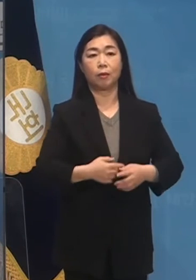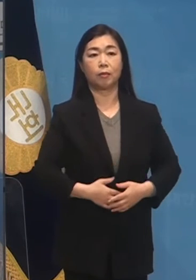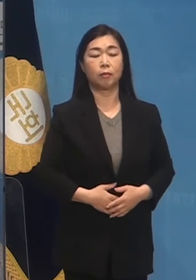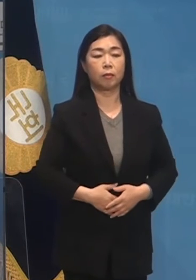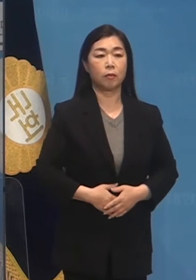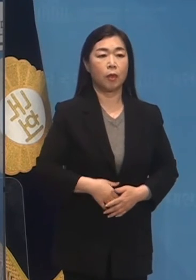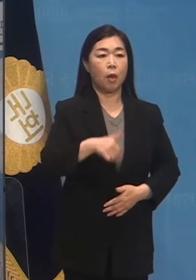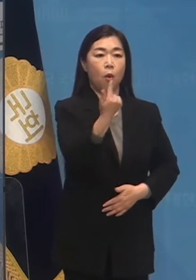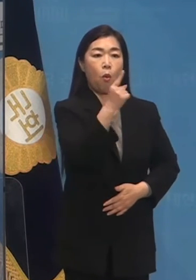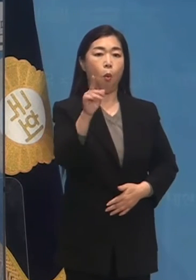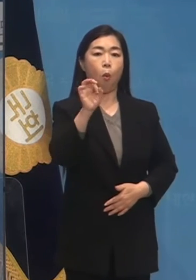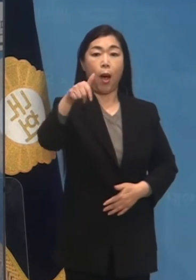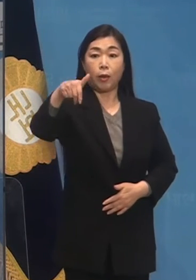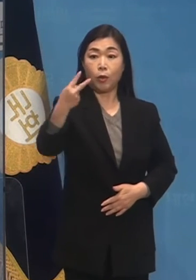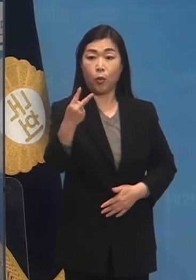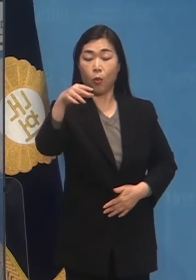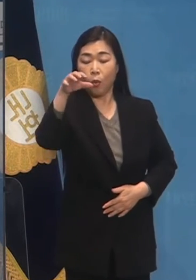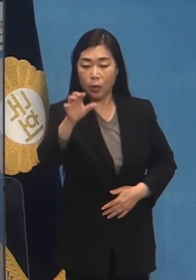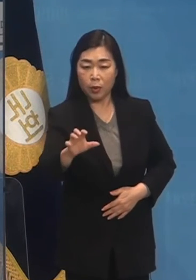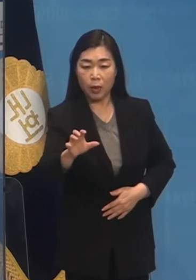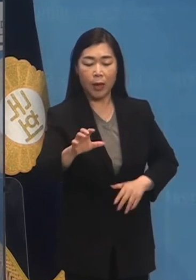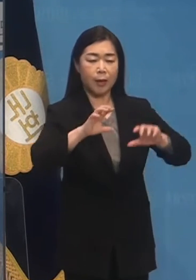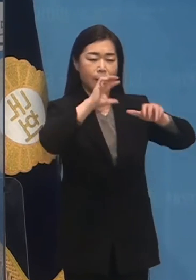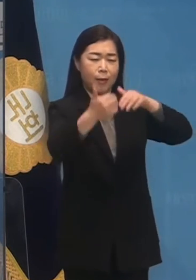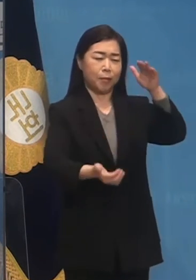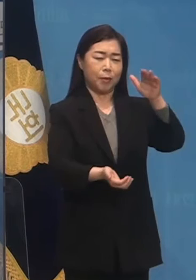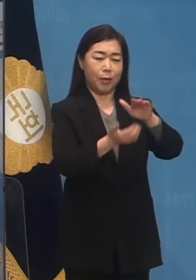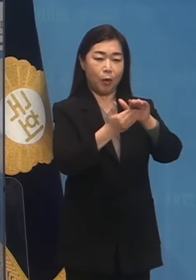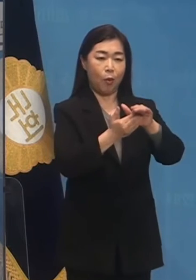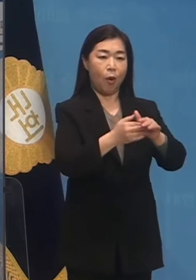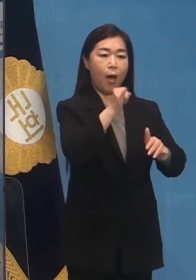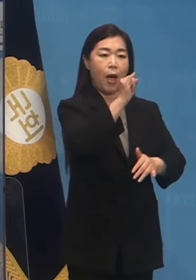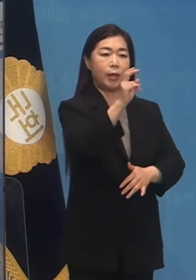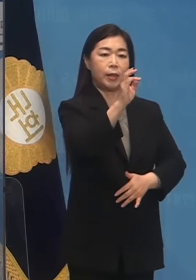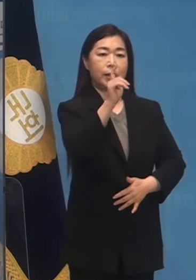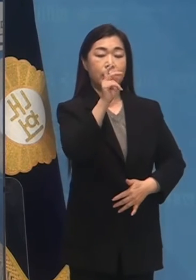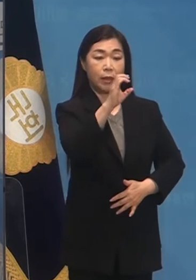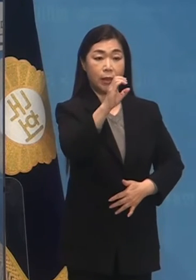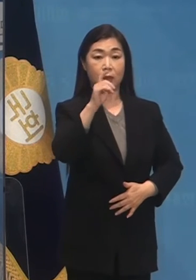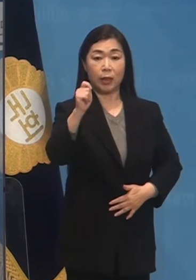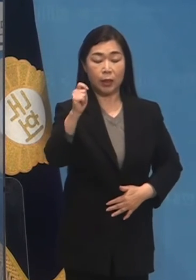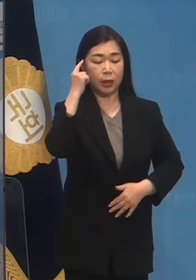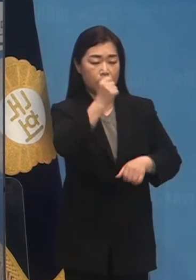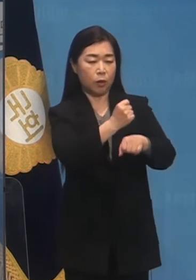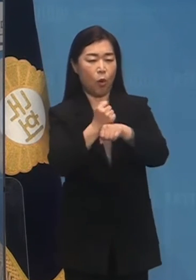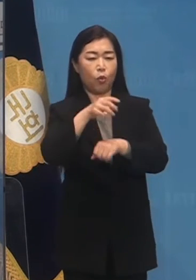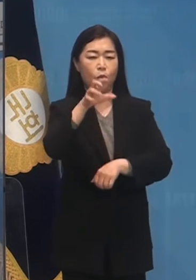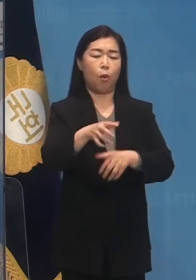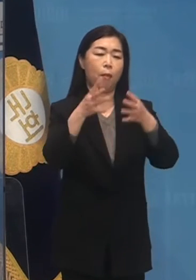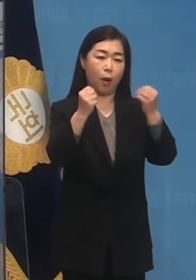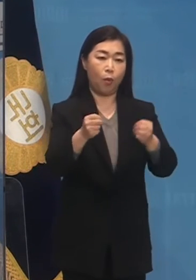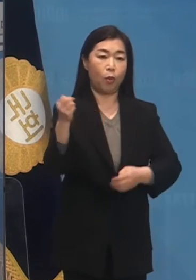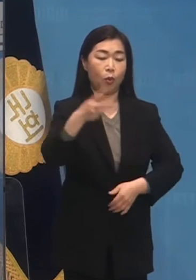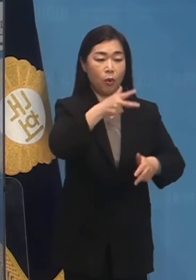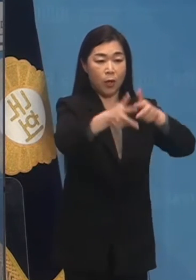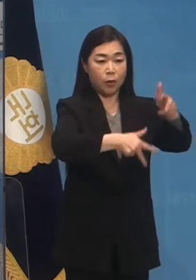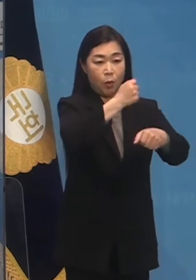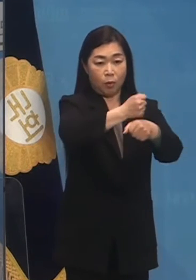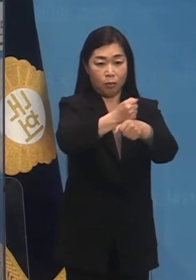최고 수준의 ICT 기업과 개발자들이 몰려 있습니다. 경기도 소재 ICT 제조업의